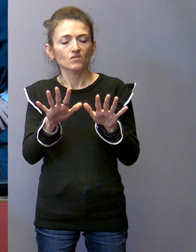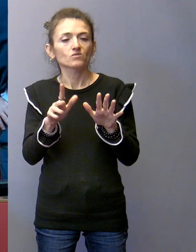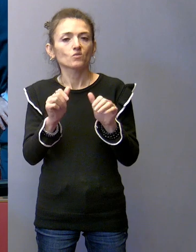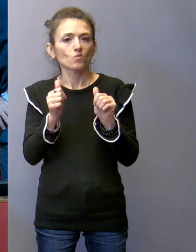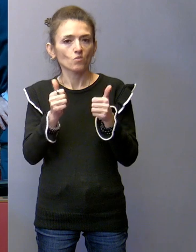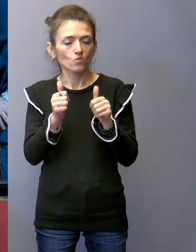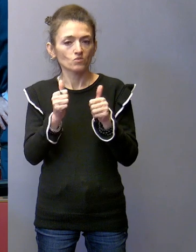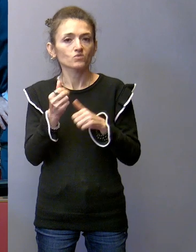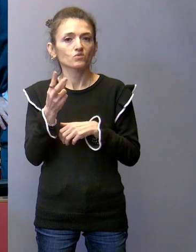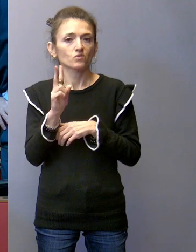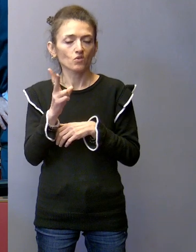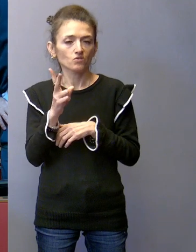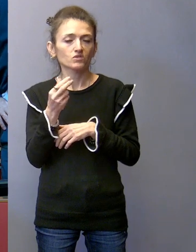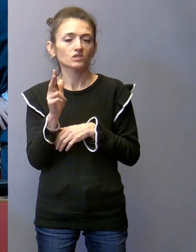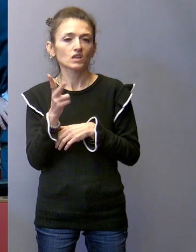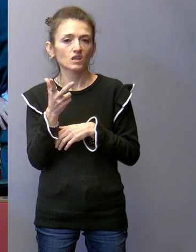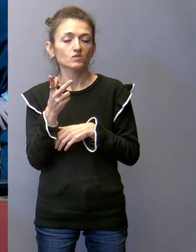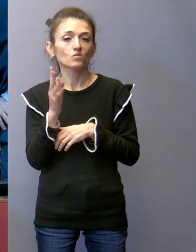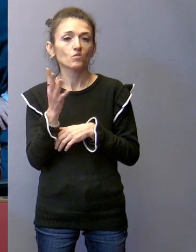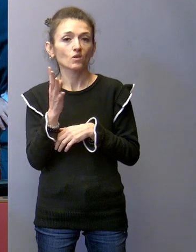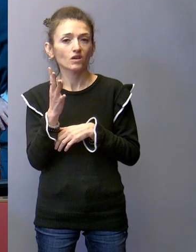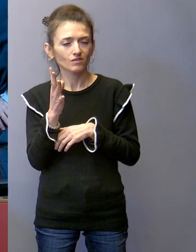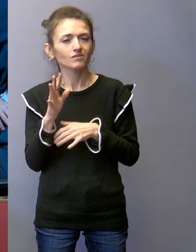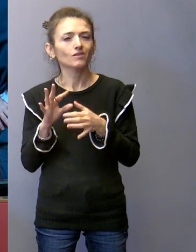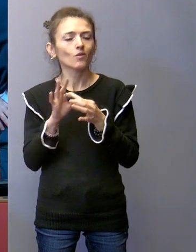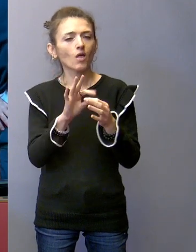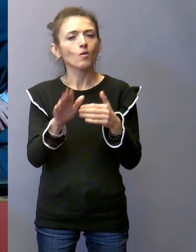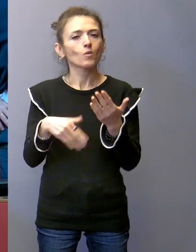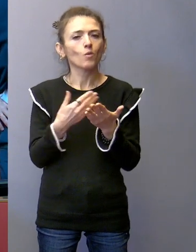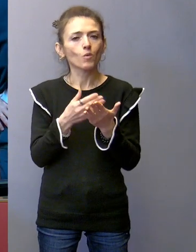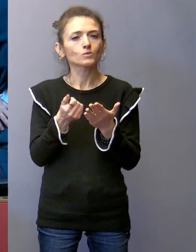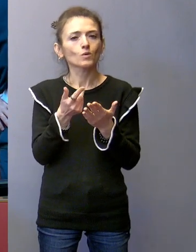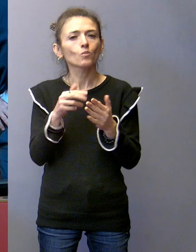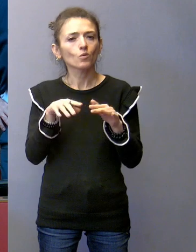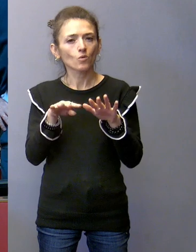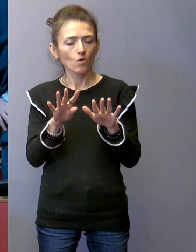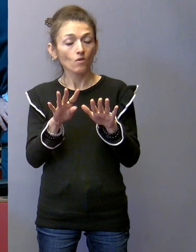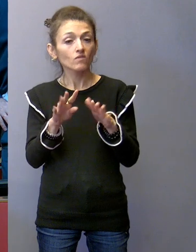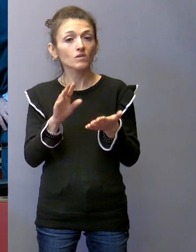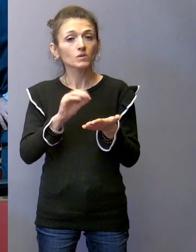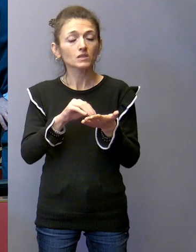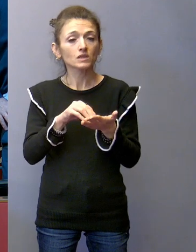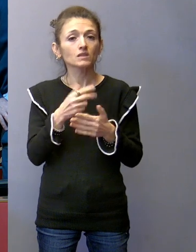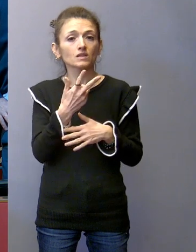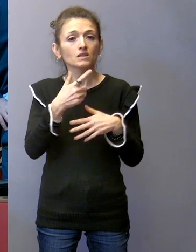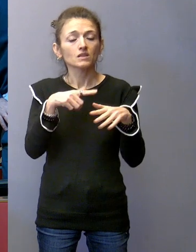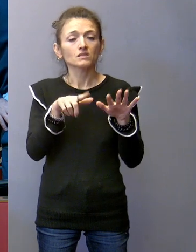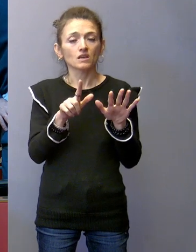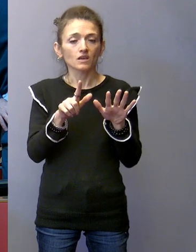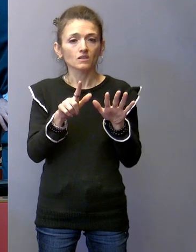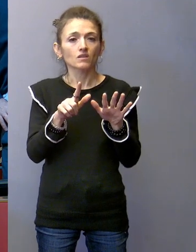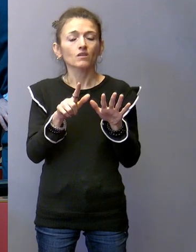11 12 13 14 relative alla proposta numero 9 presenti 37